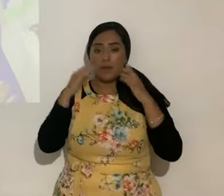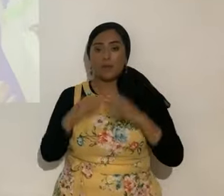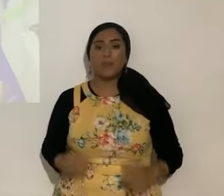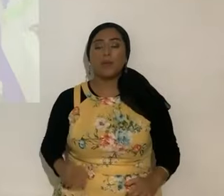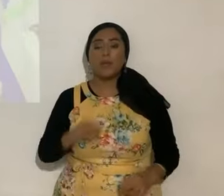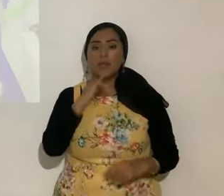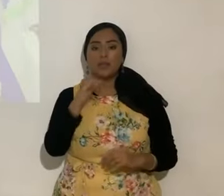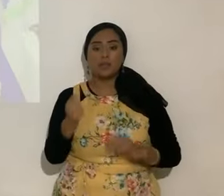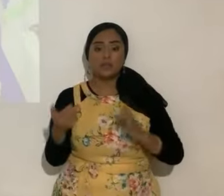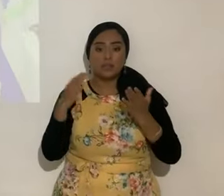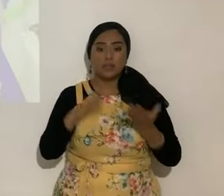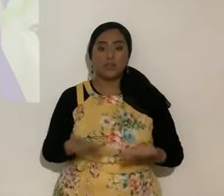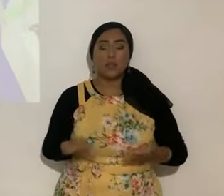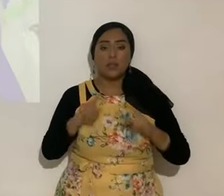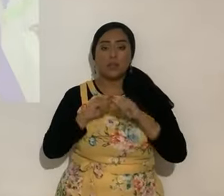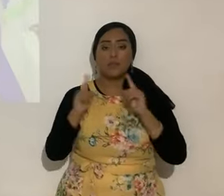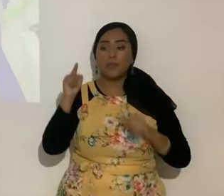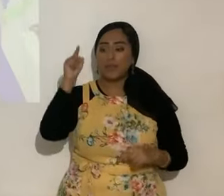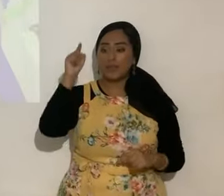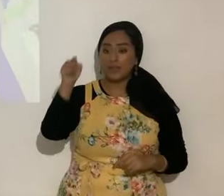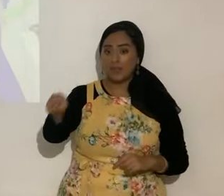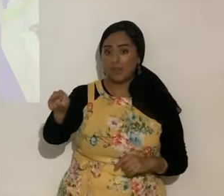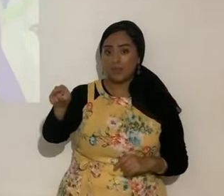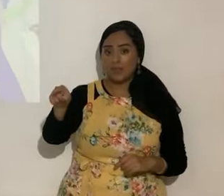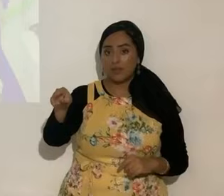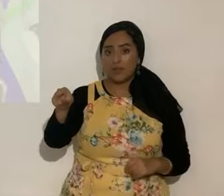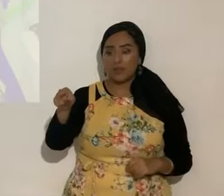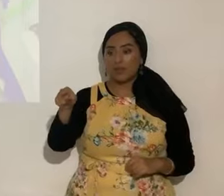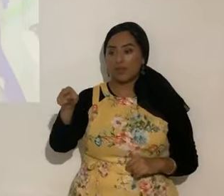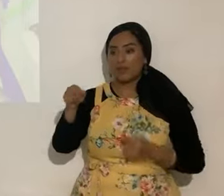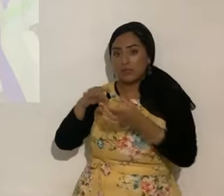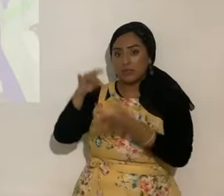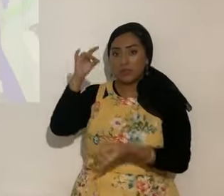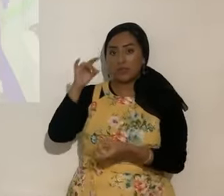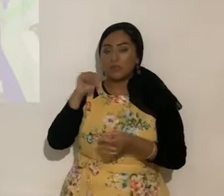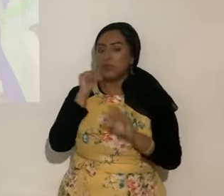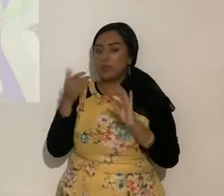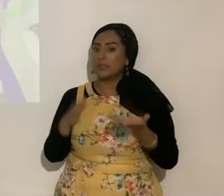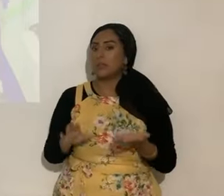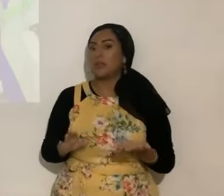pero él, en sí, la esencia, no está muerto,